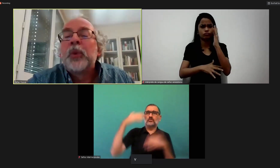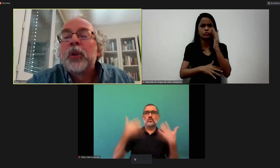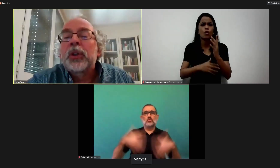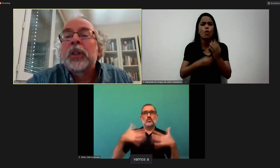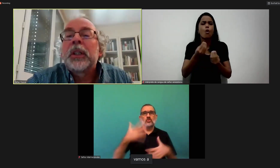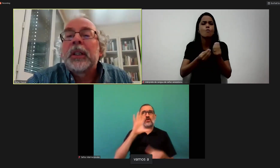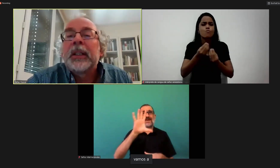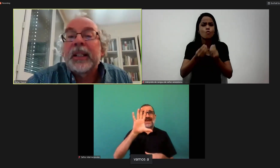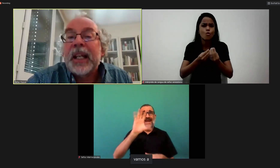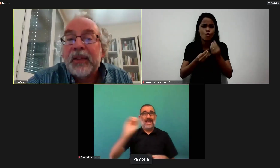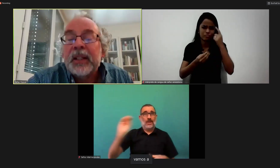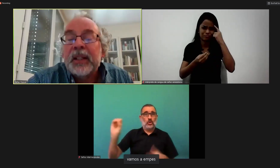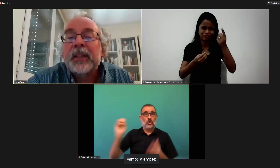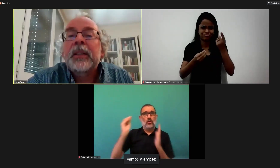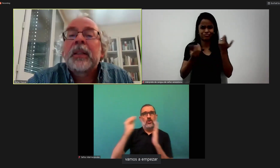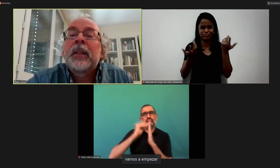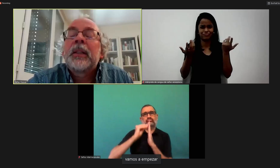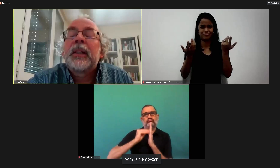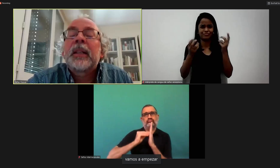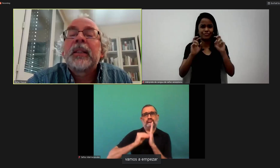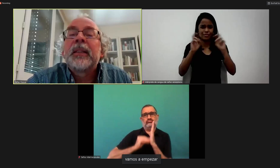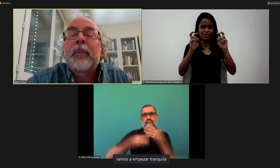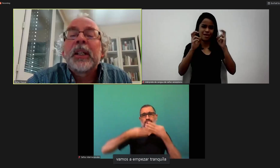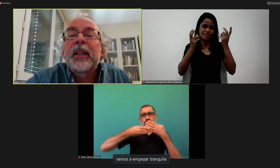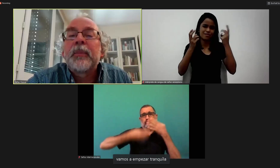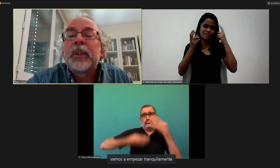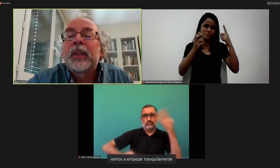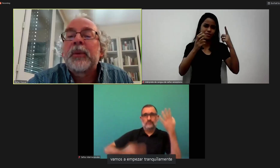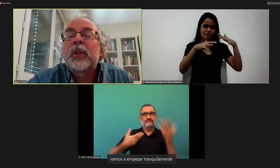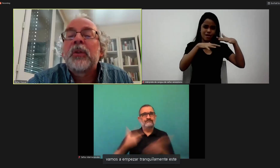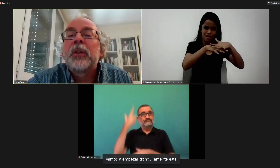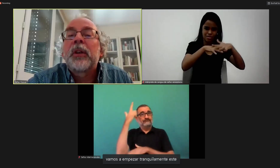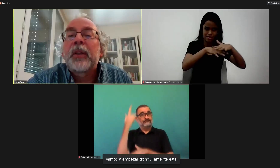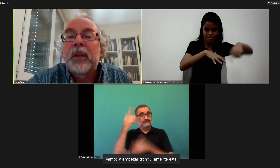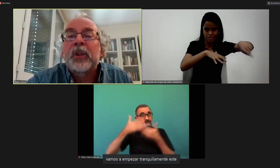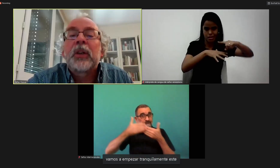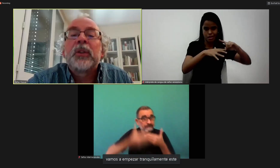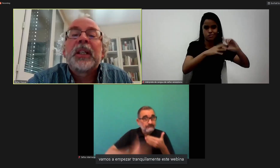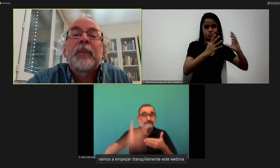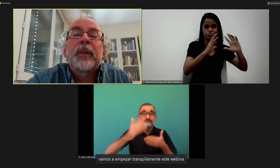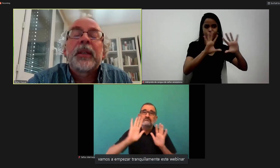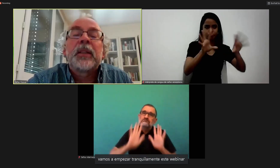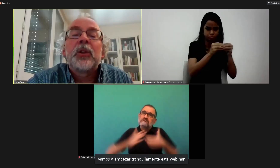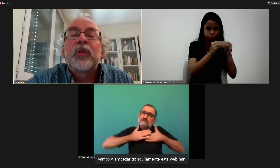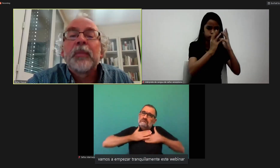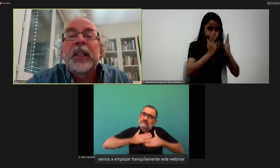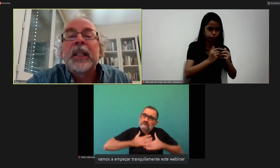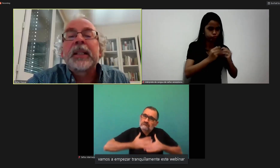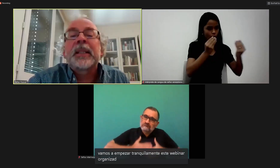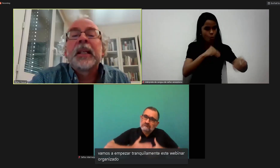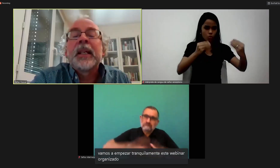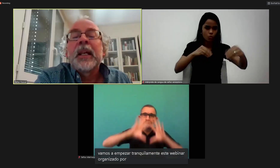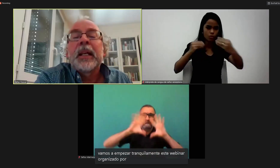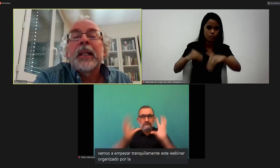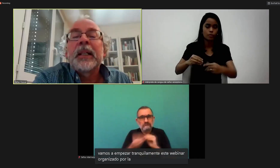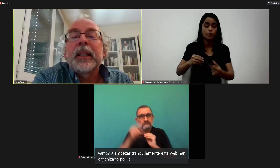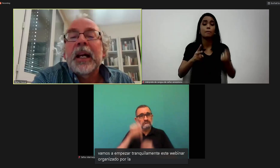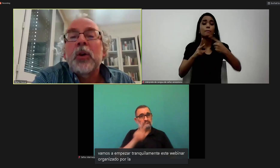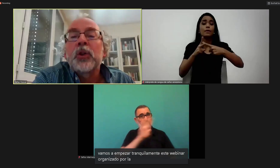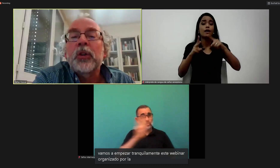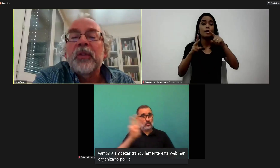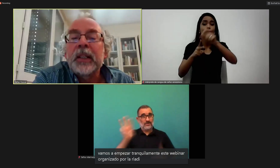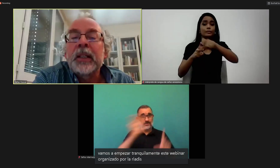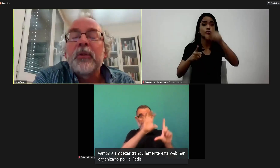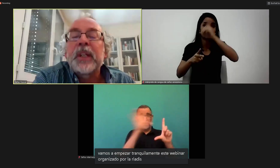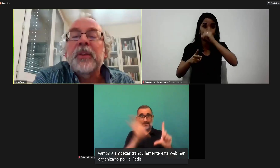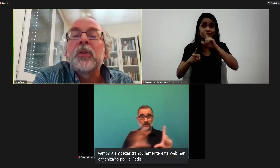organizado por la RIADIS, la Red Interamericana de Organizaciones de Personas con Discapacidad y sus familias,